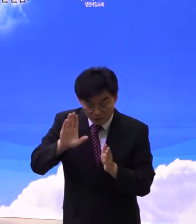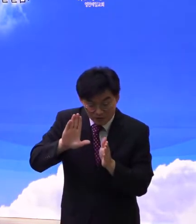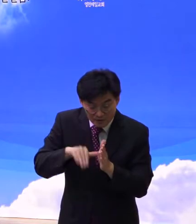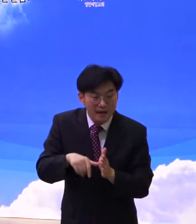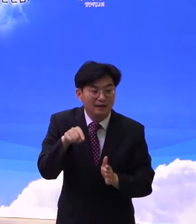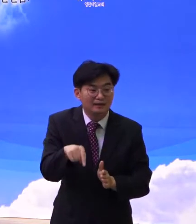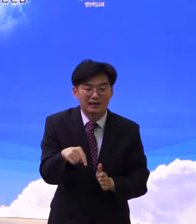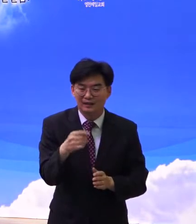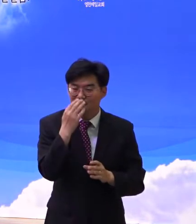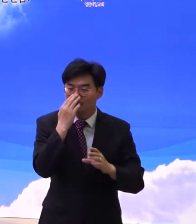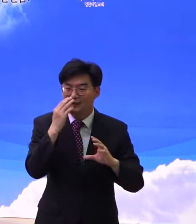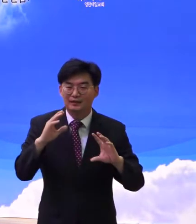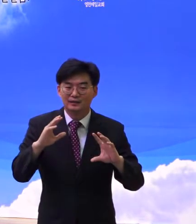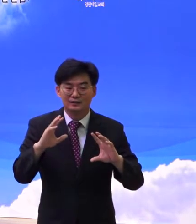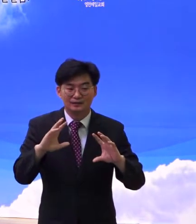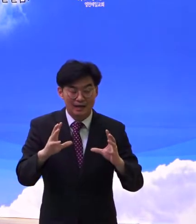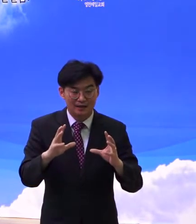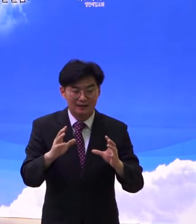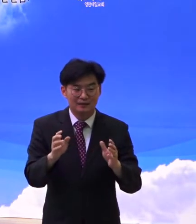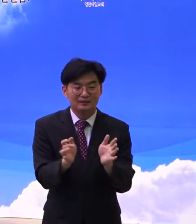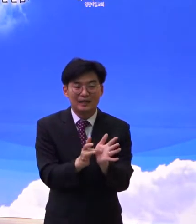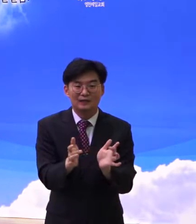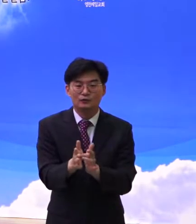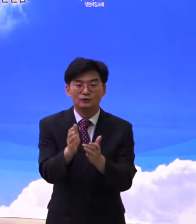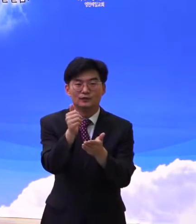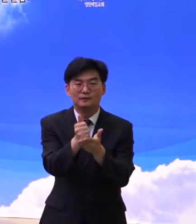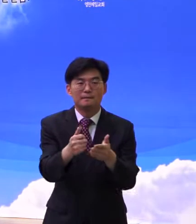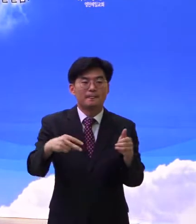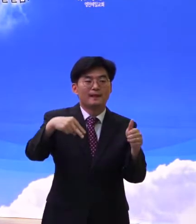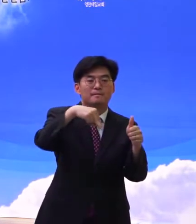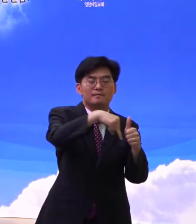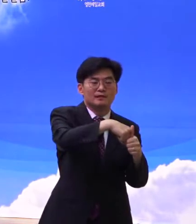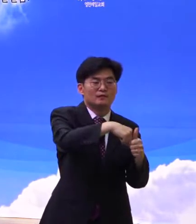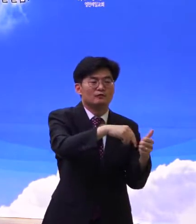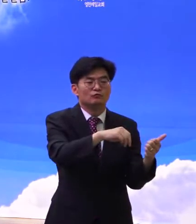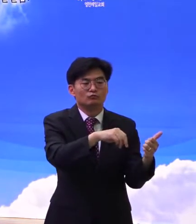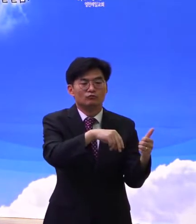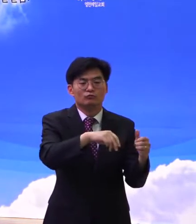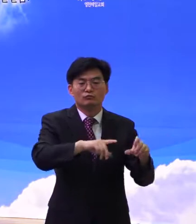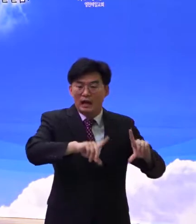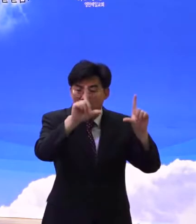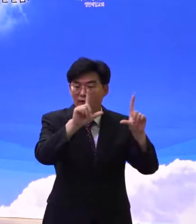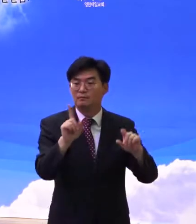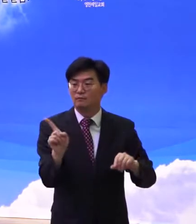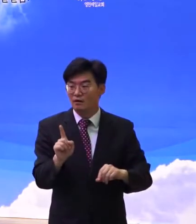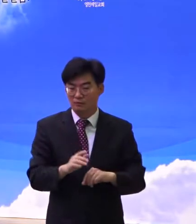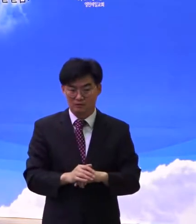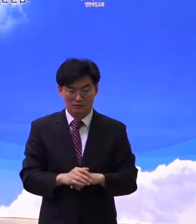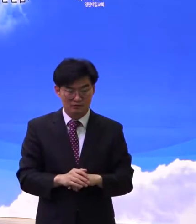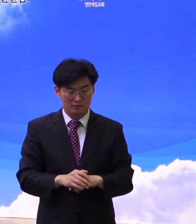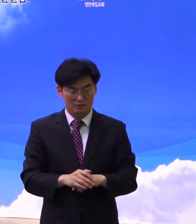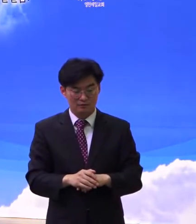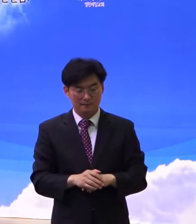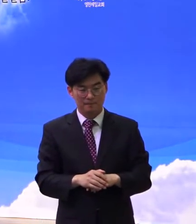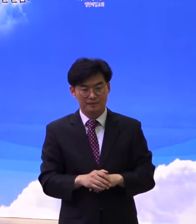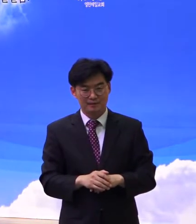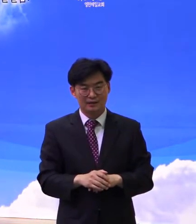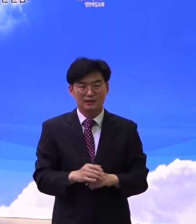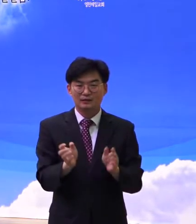대로 예수님께서 십자가에서 돌아가실 때가 6월절 즈음이었죠. 그래서 6월절 어린 양이라고 예수님을 그렇게